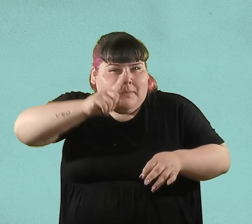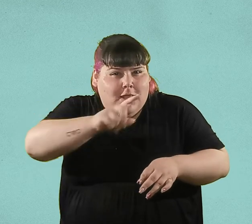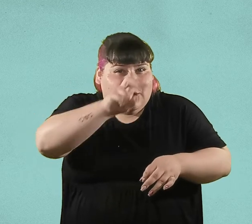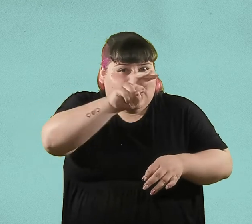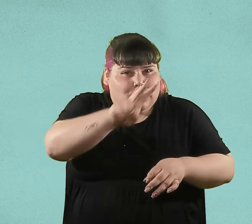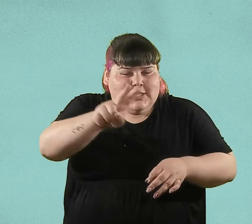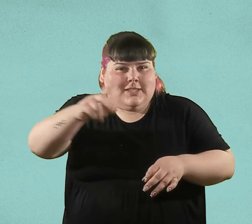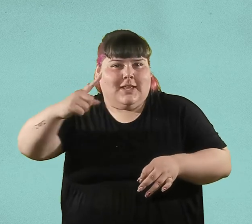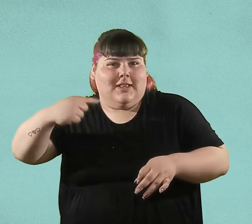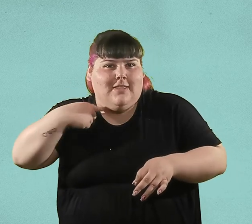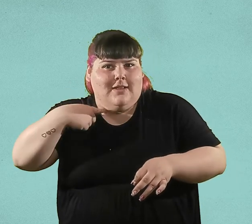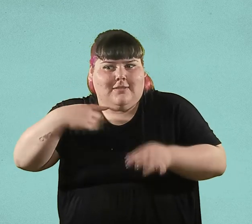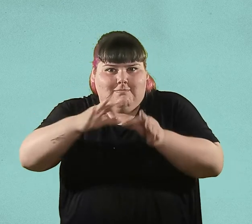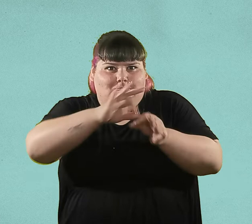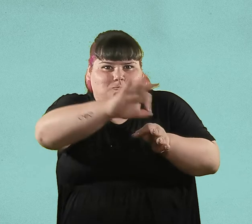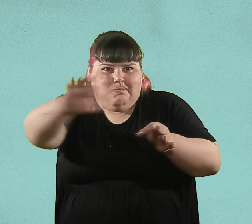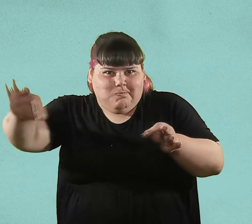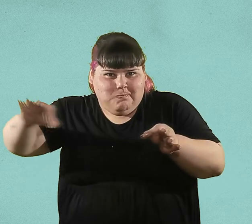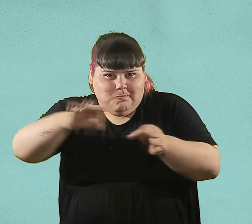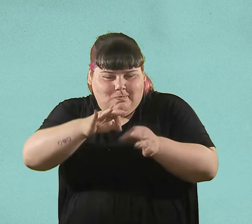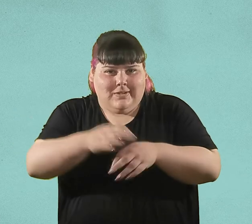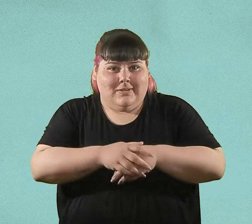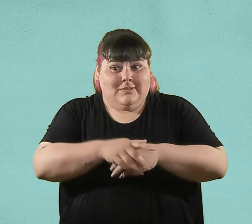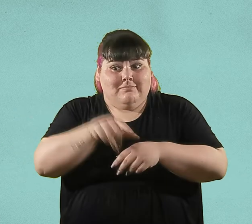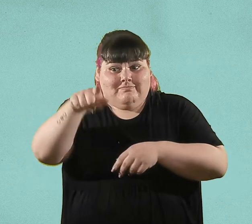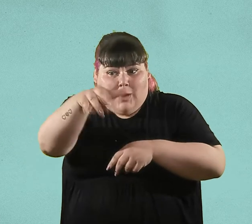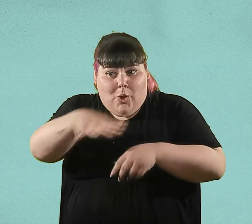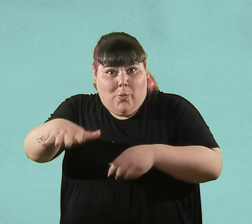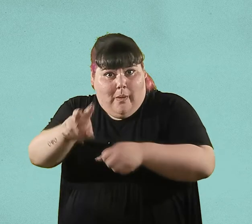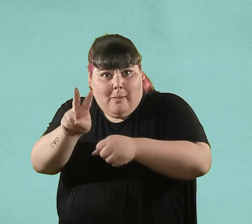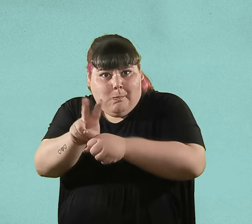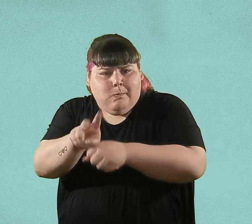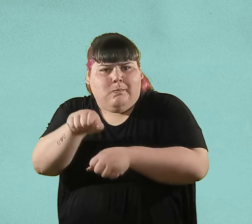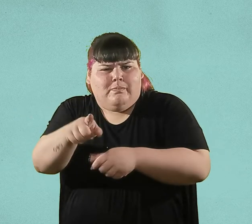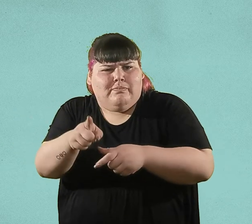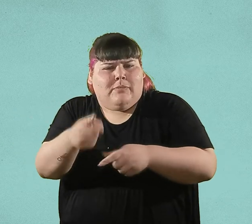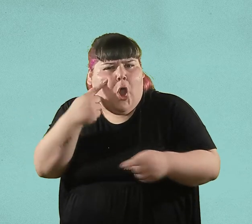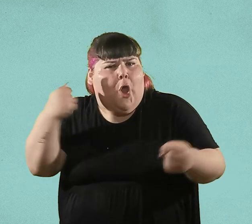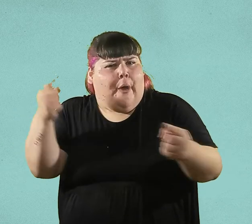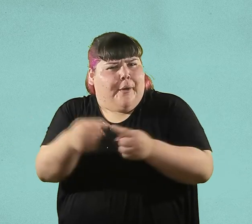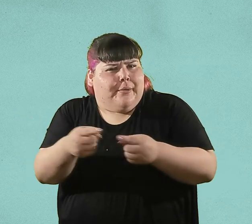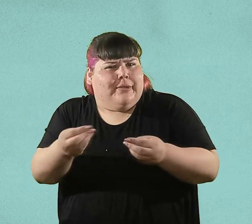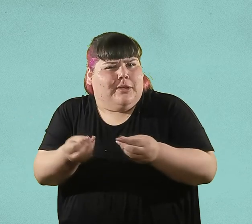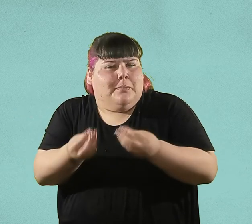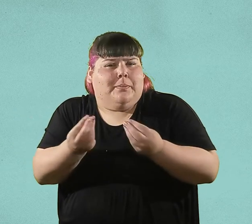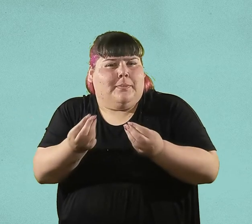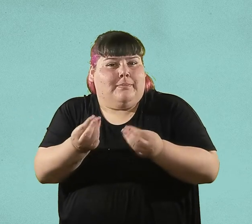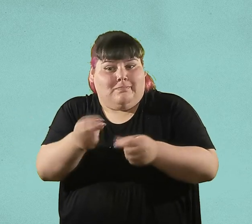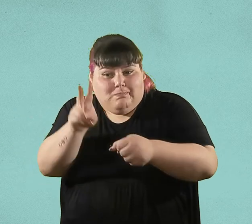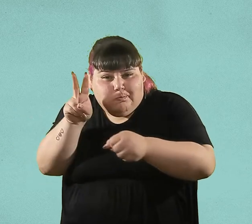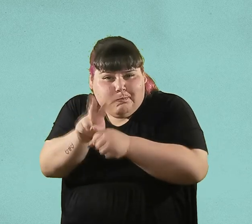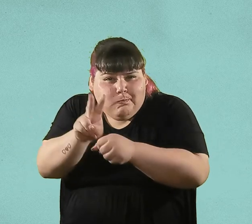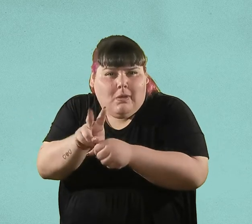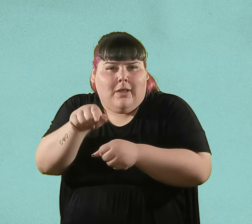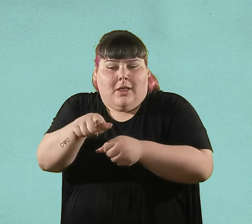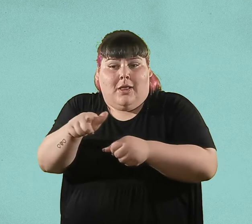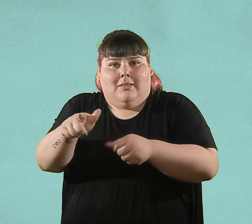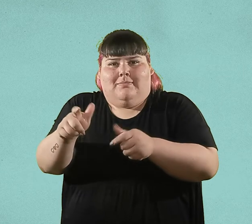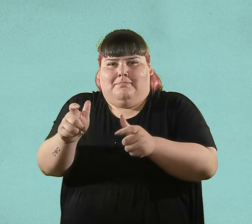8.213 hectáreas. El área protegida fue creada con el objetivo de preservar un sector